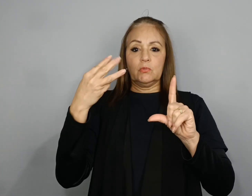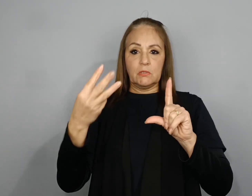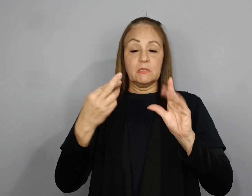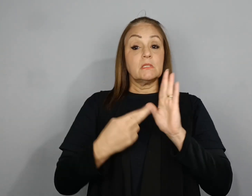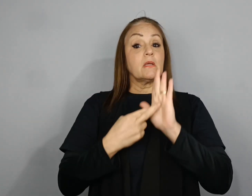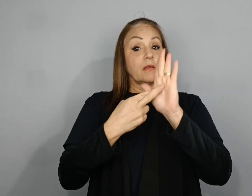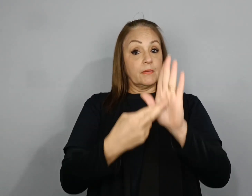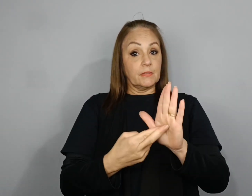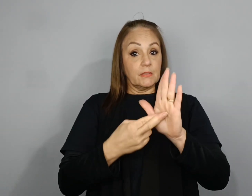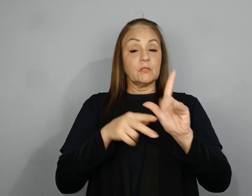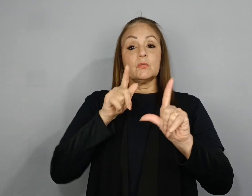gráfico abaixo.